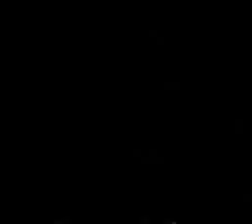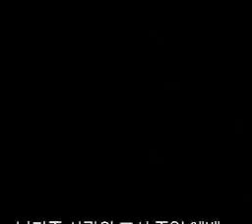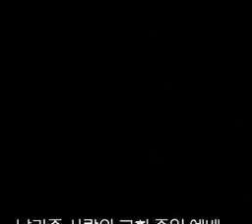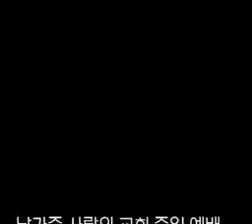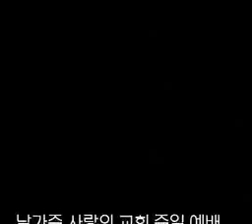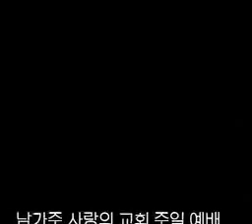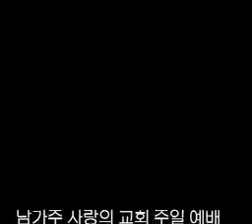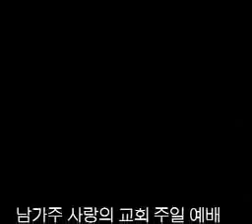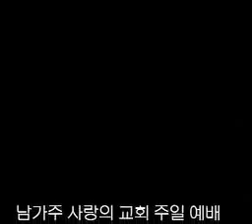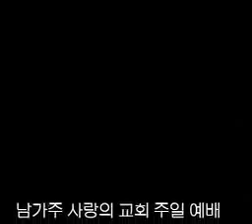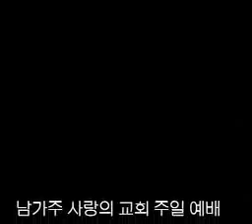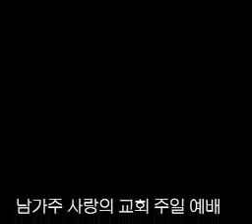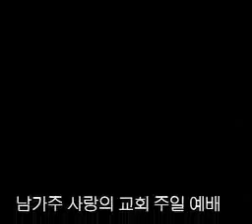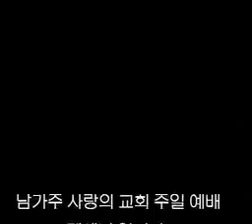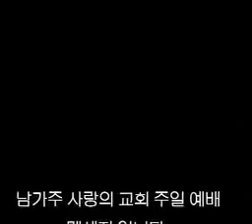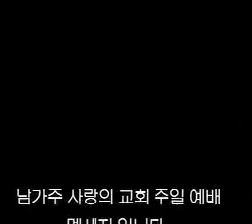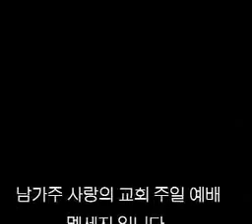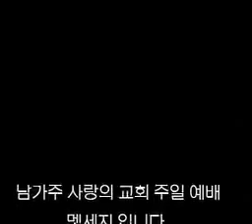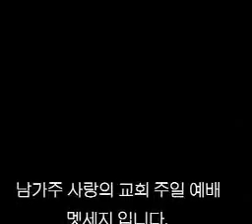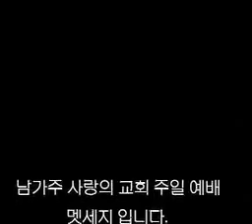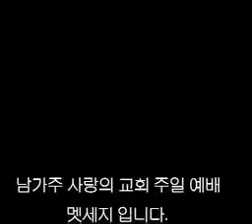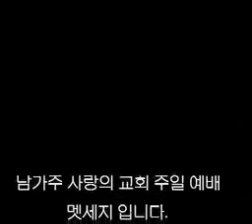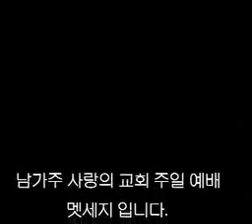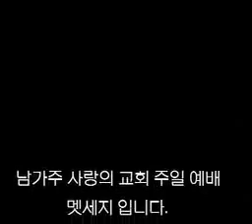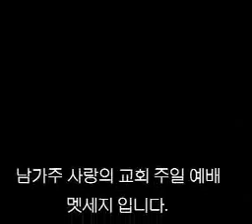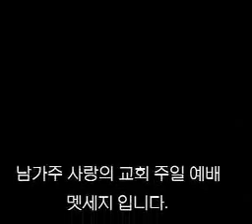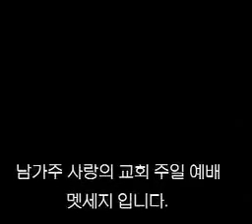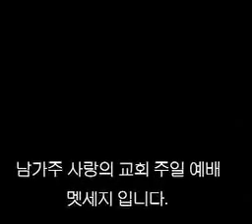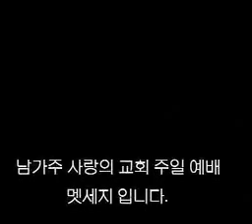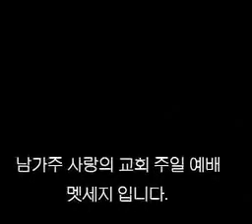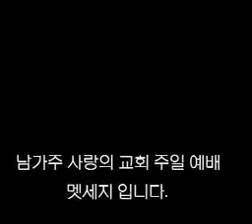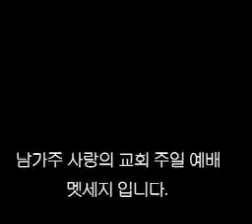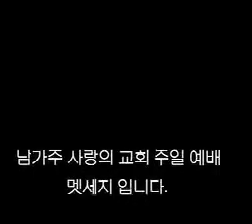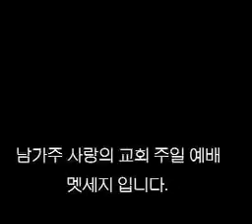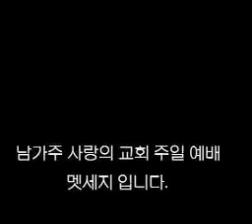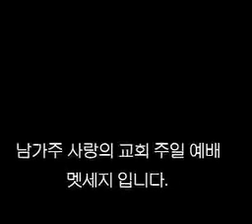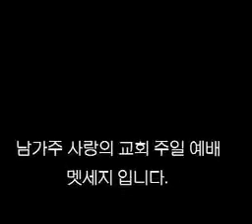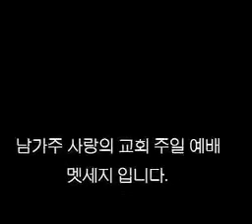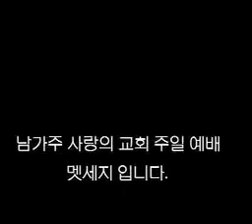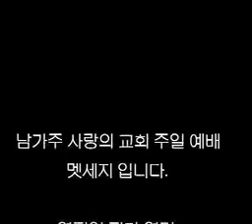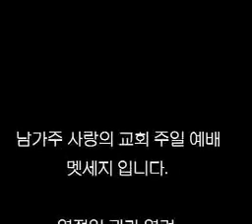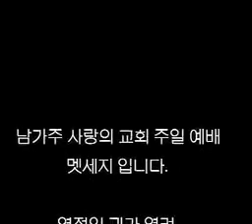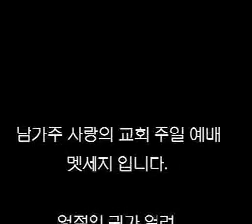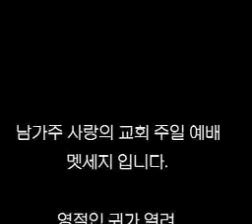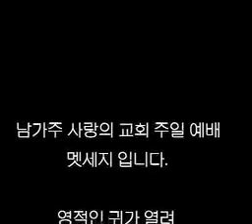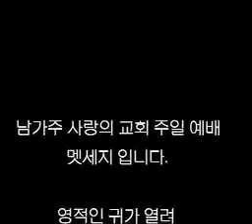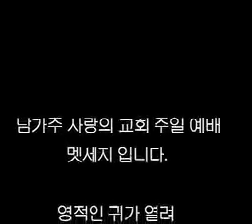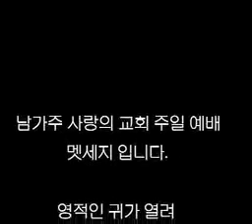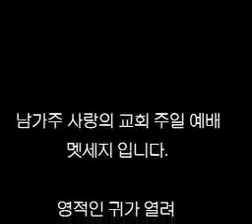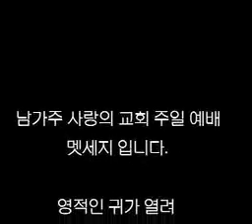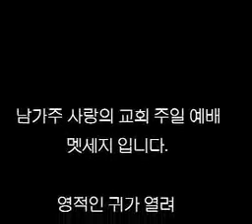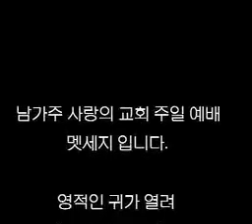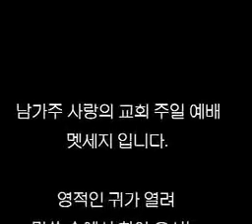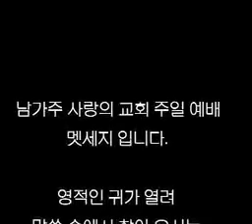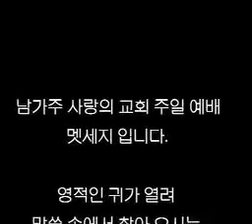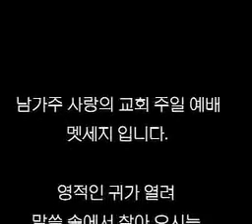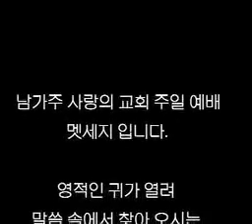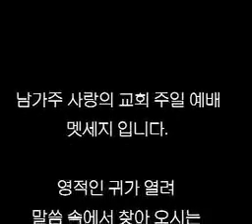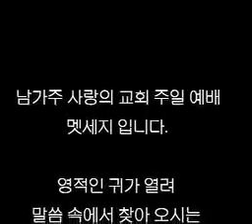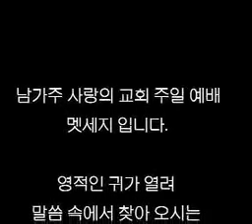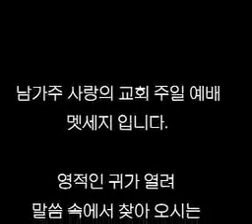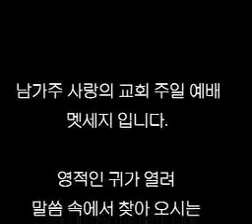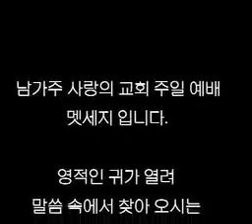남가주 사랑의 교회 주일 예배 메시지입니다. 영적인 귀가 열려 말씀